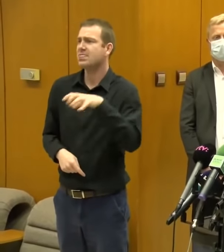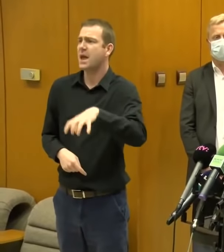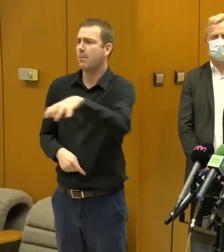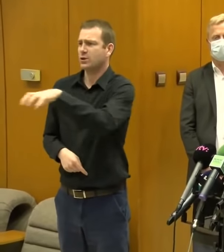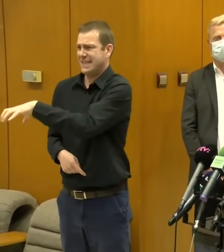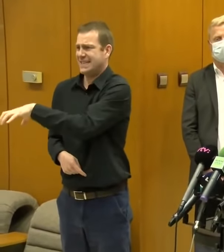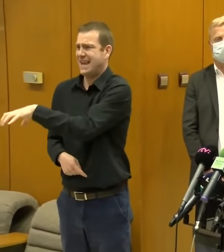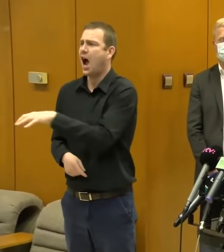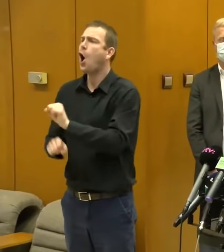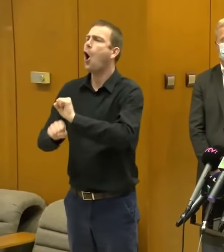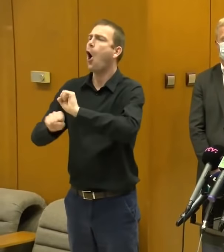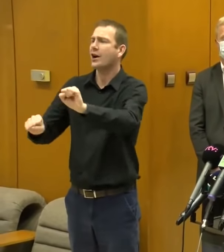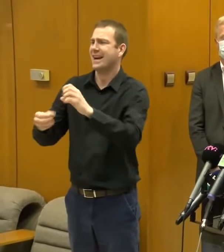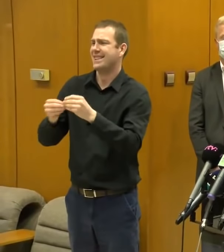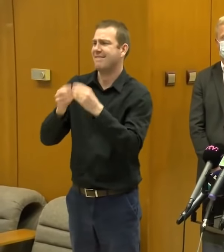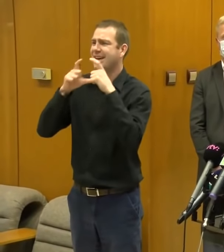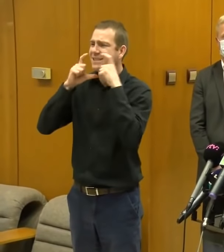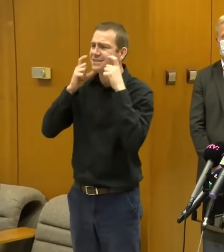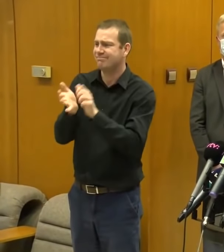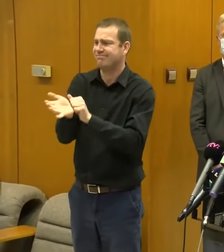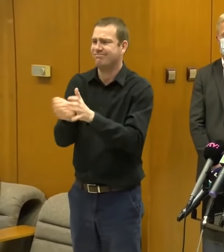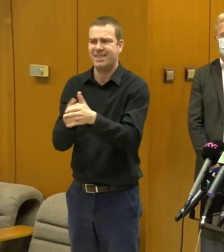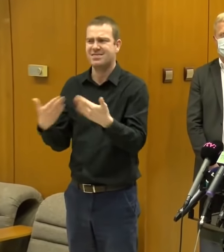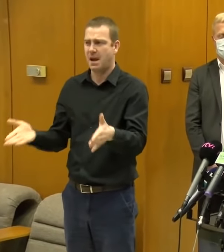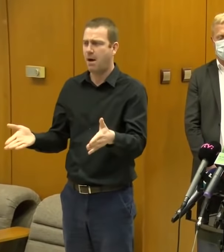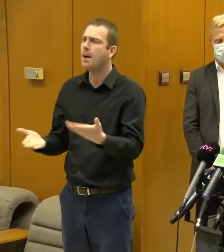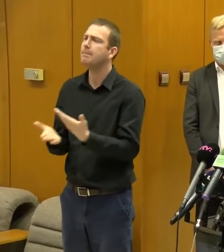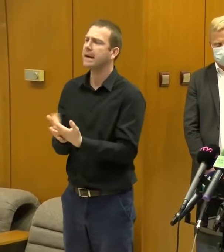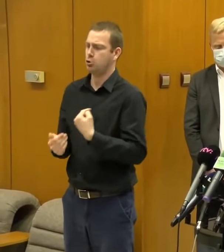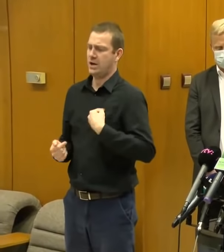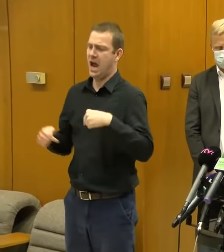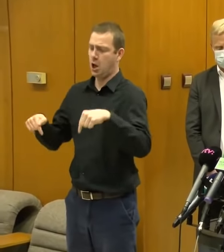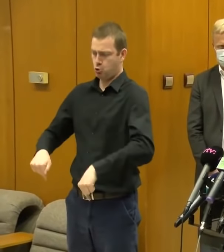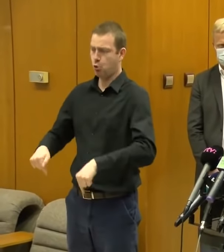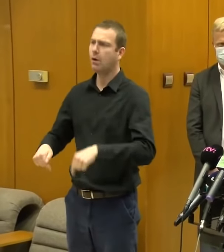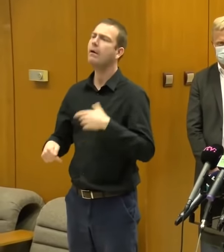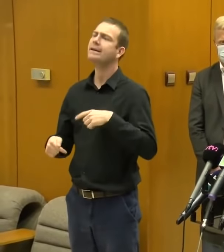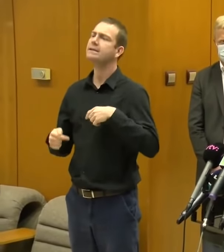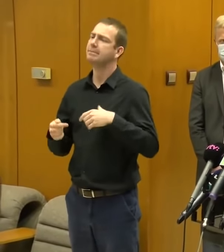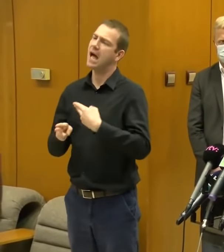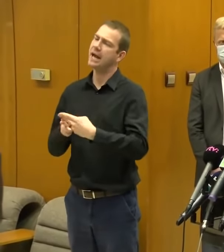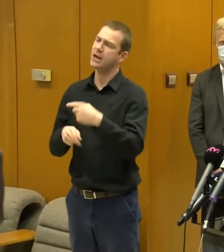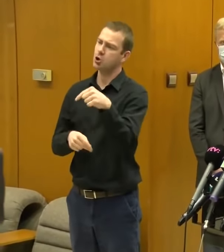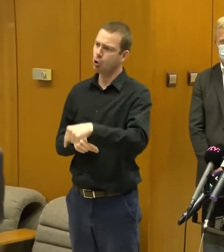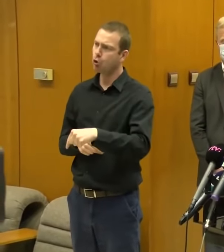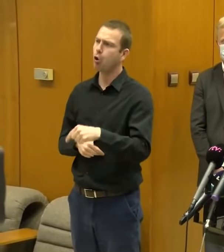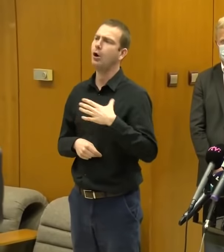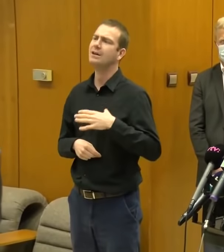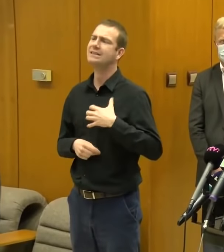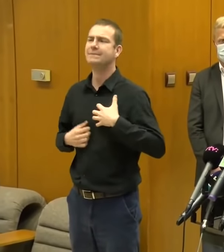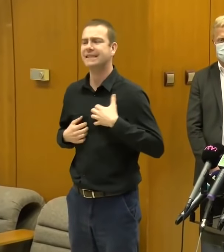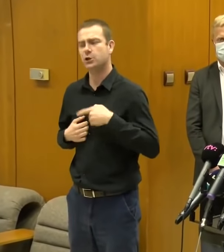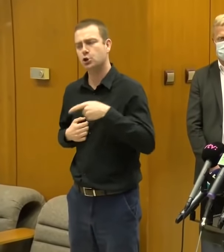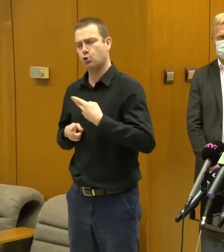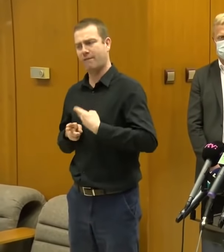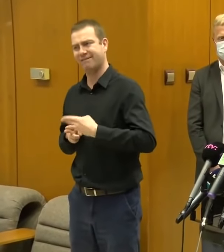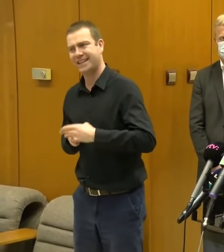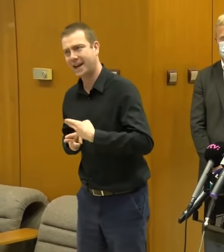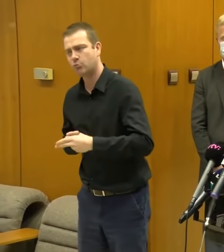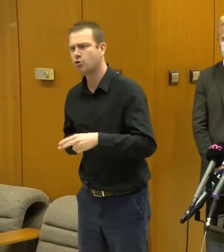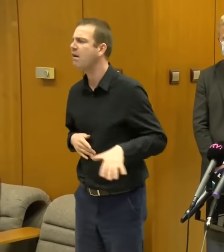personál. A práve preto som tu ja aj komunikovať tieto veci na vládu aj s pánom premiérom a o to sa budeme teraz snažiť, aby sme toto napravili, aby